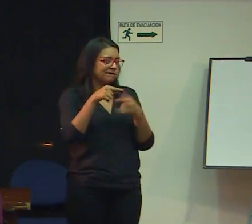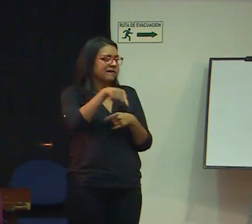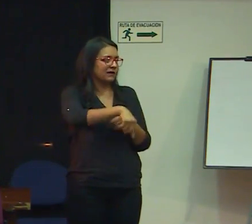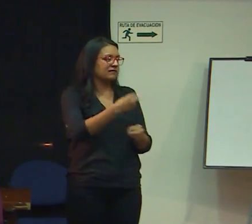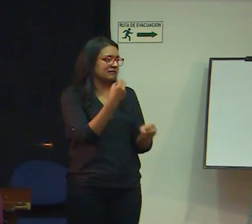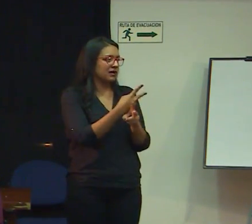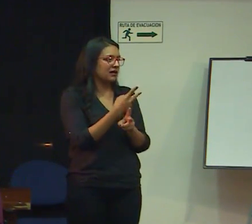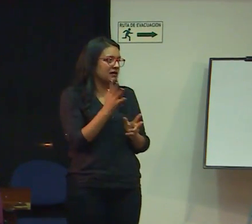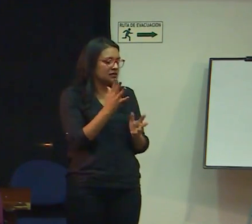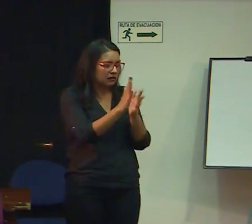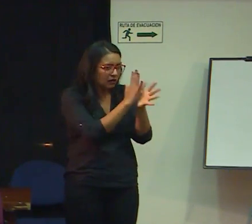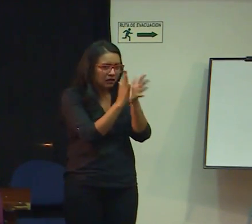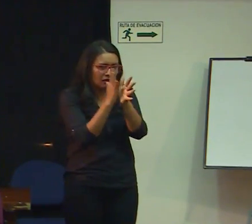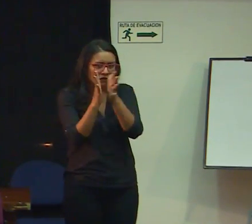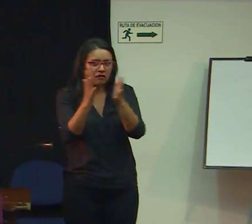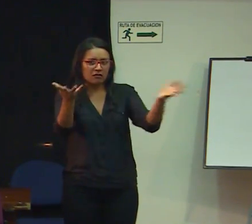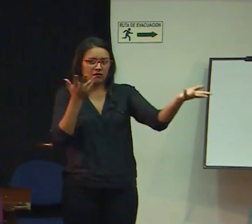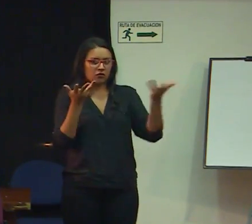presentes han compartido.